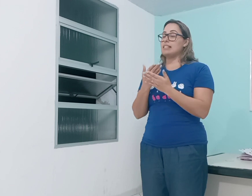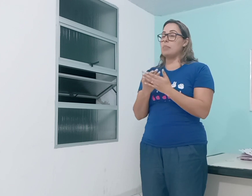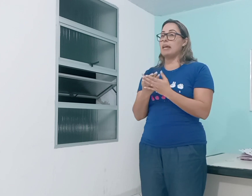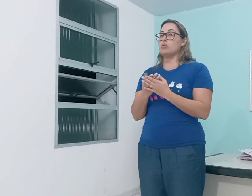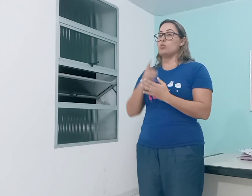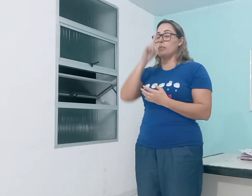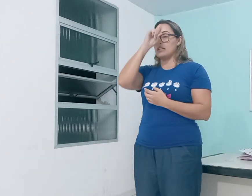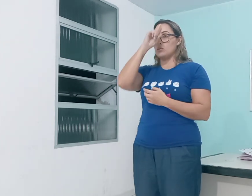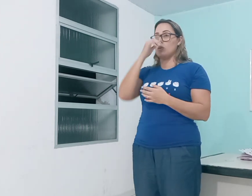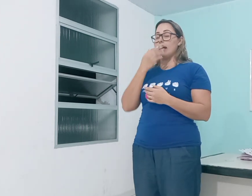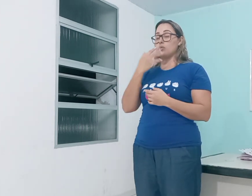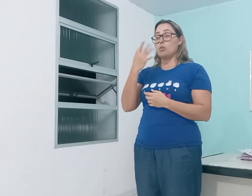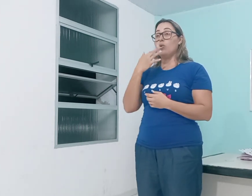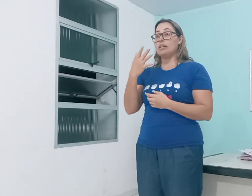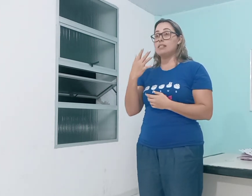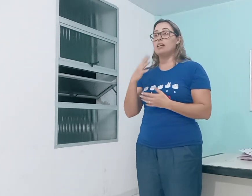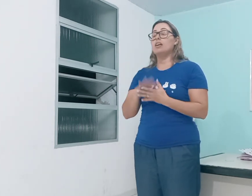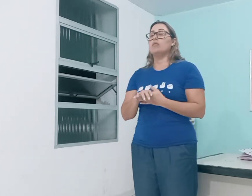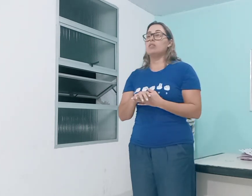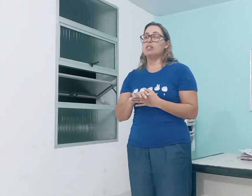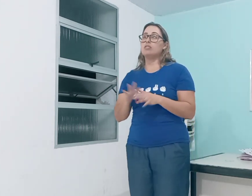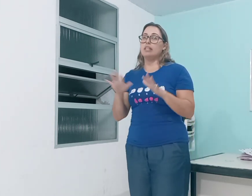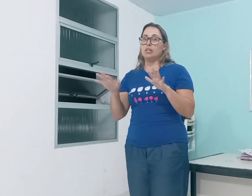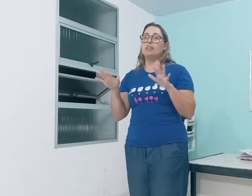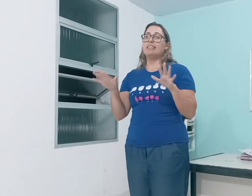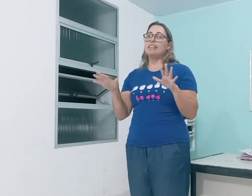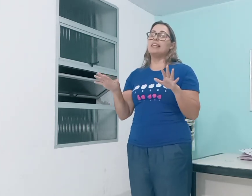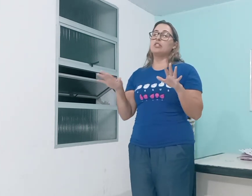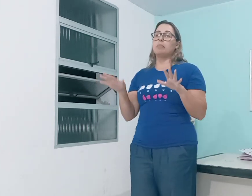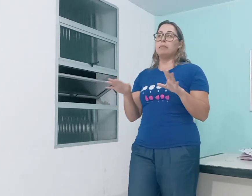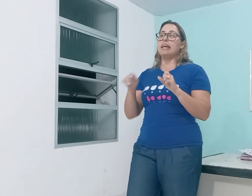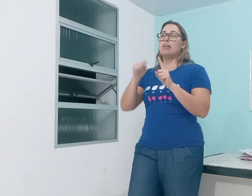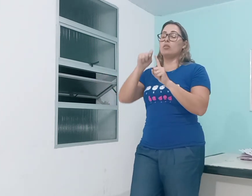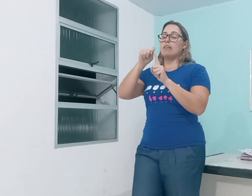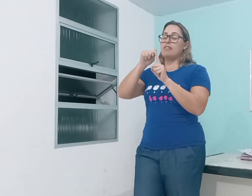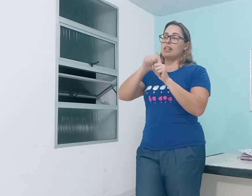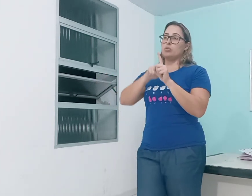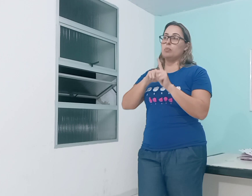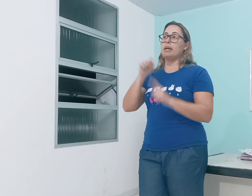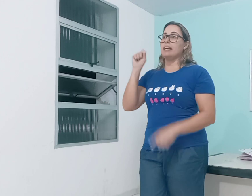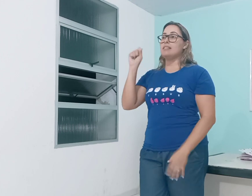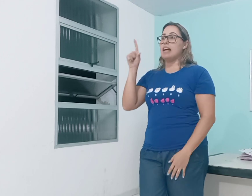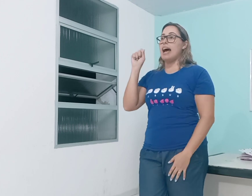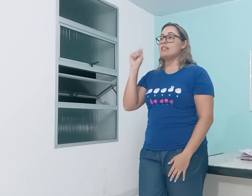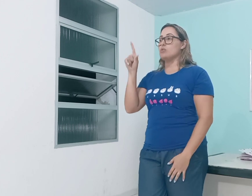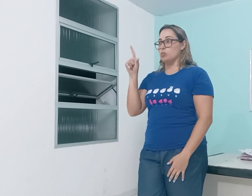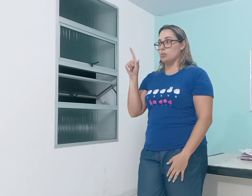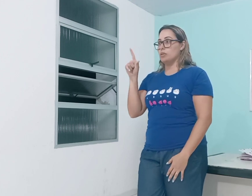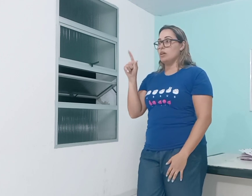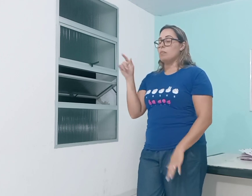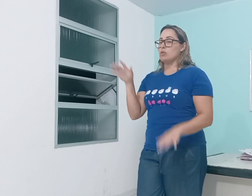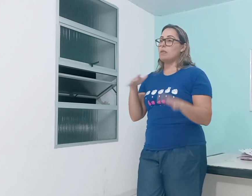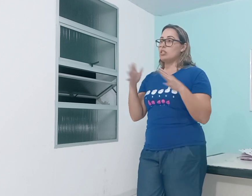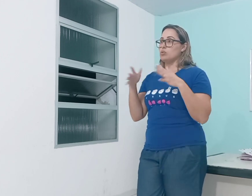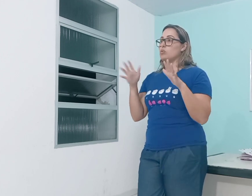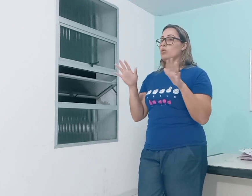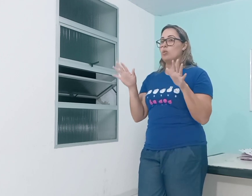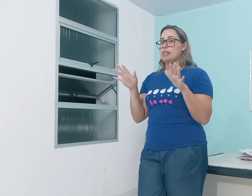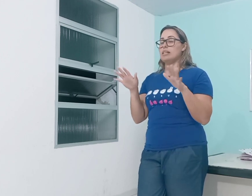sabendo sobre as cores, vocês iam entender de primeira que eu estava falando do mês azul. Mas como a gente não estudou cores